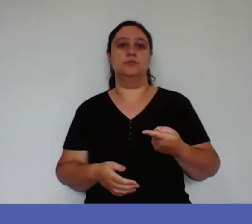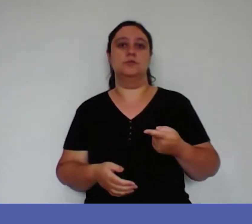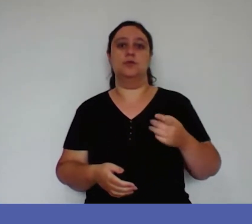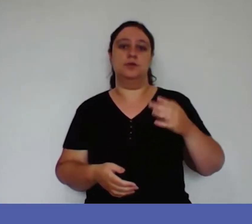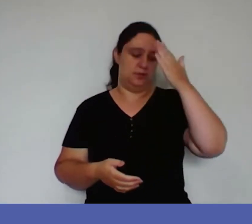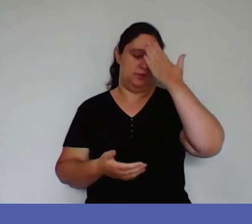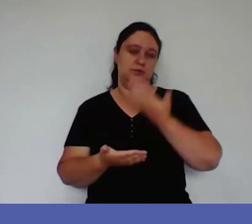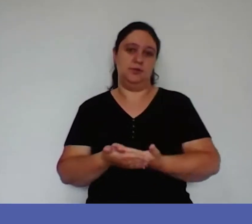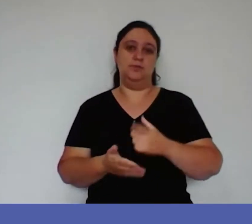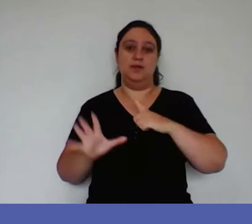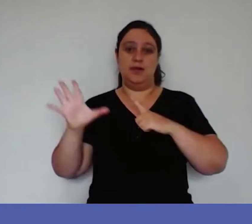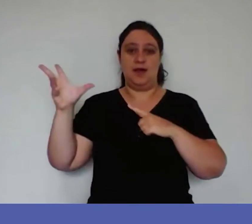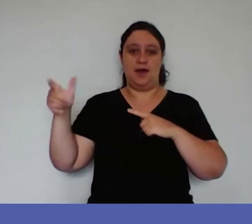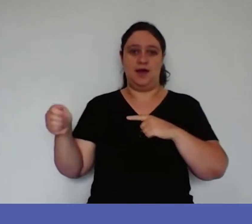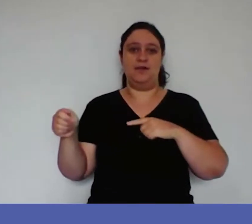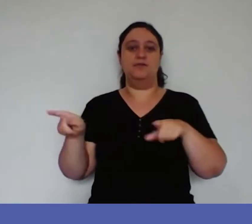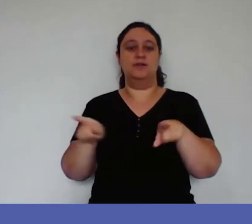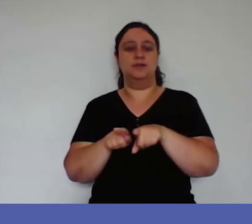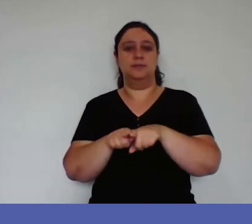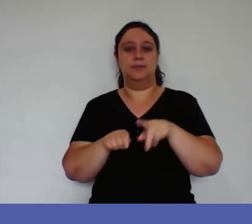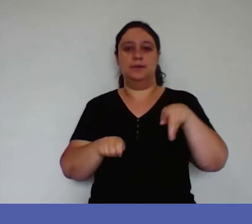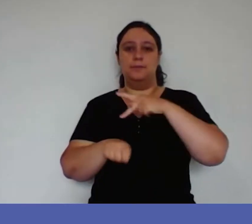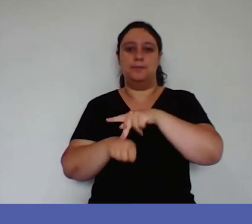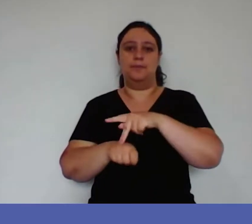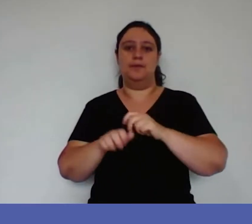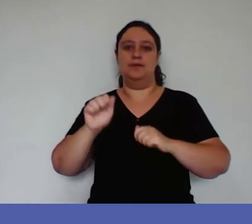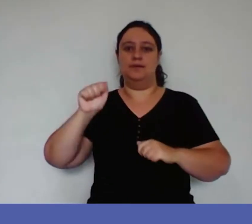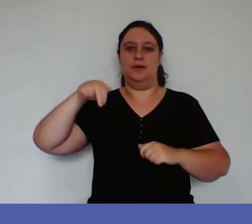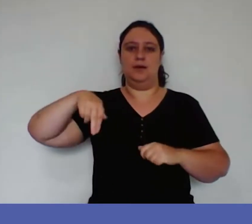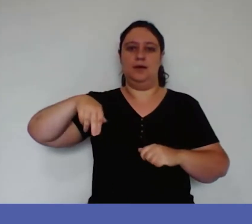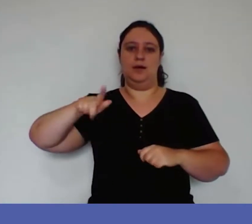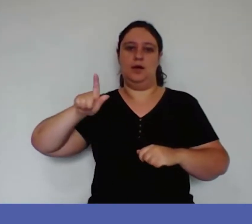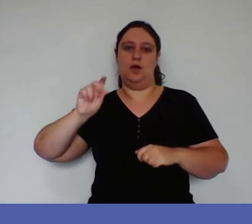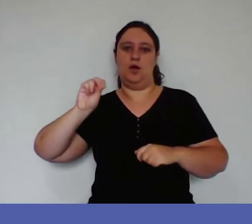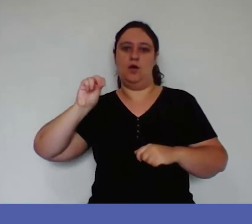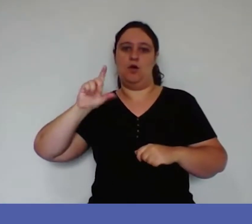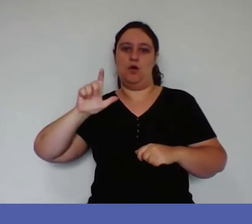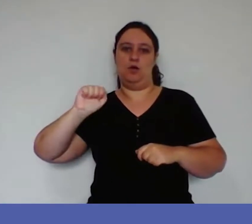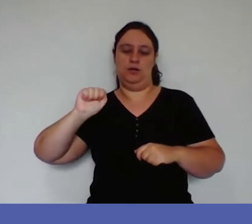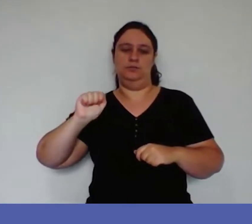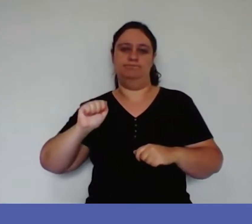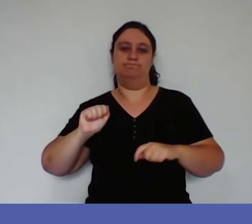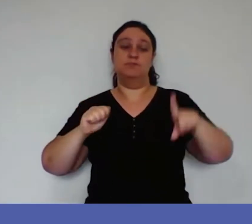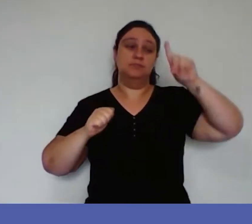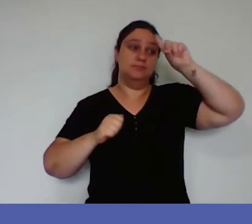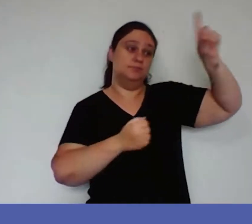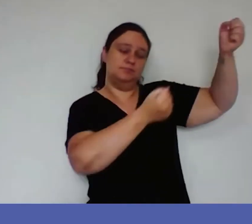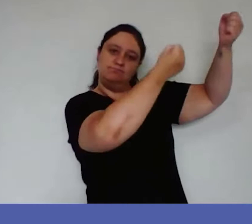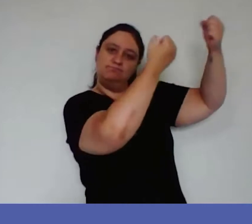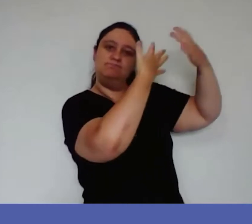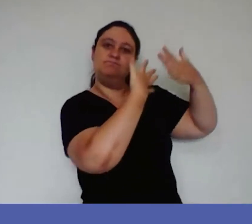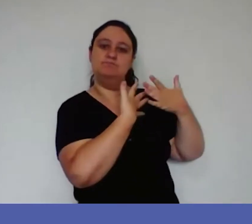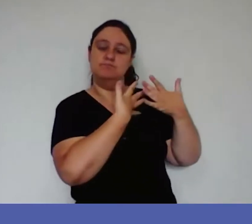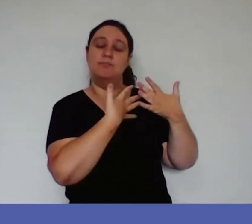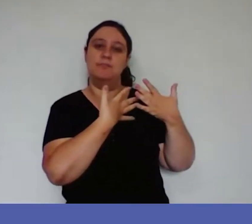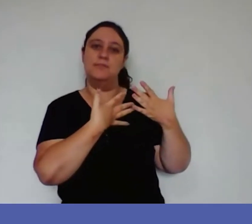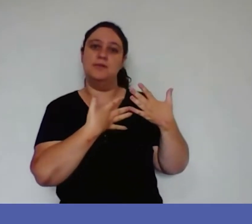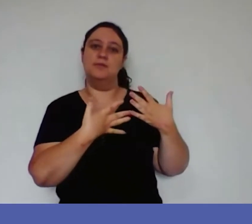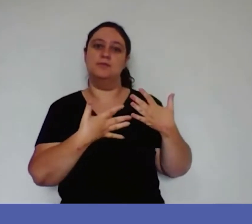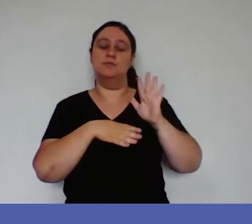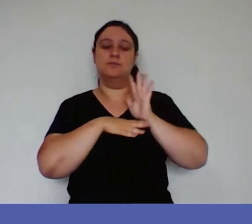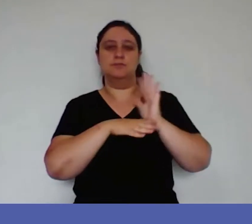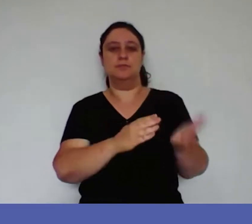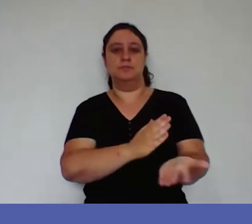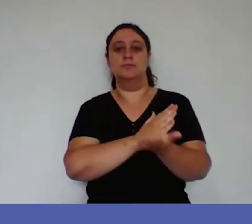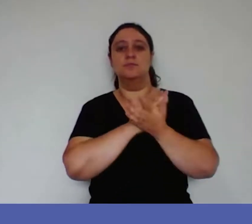tá? Irmãos, o Senhor simplesmente nos abençoou. Ele turbinou essas ferramentas. O